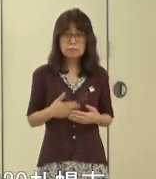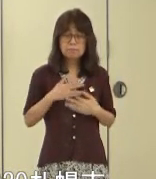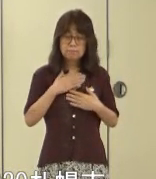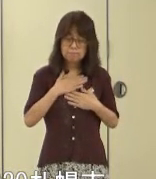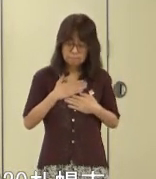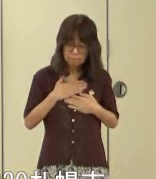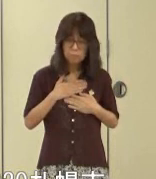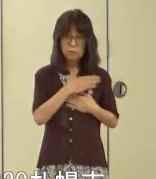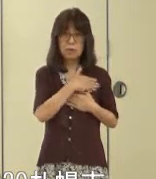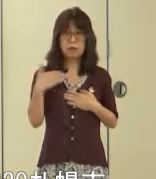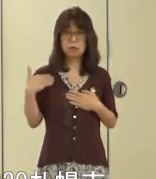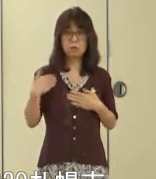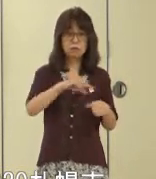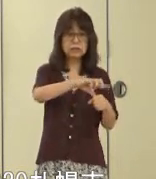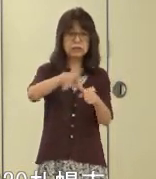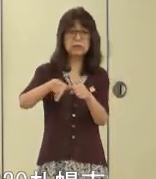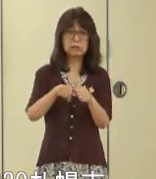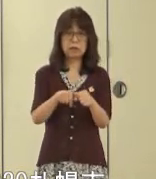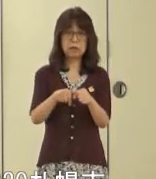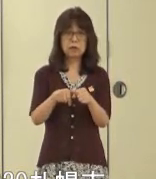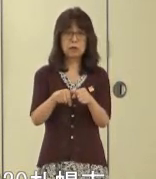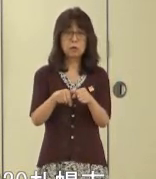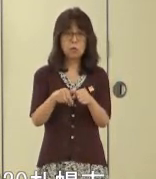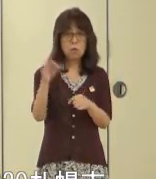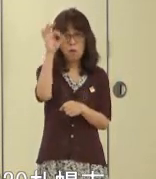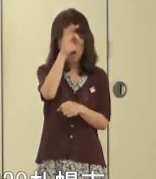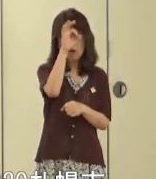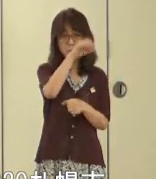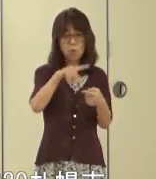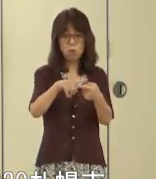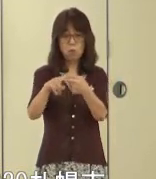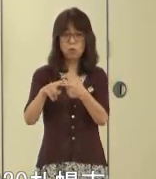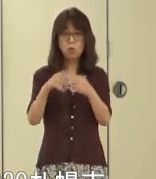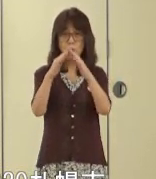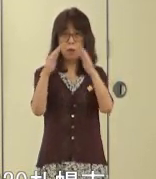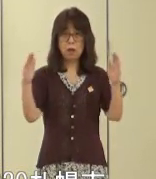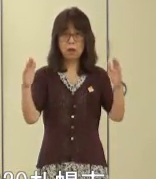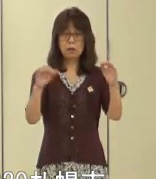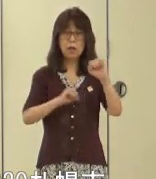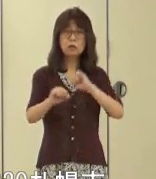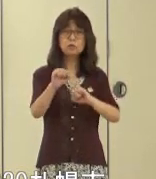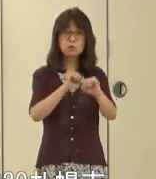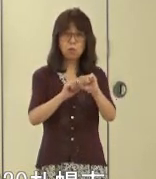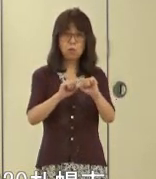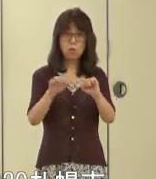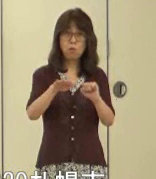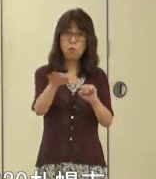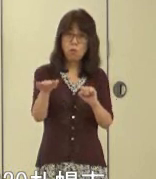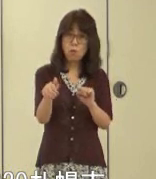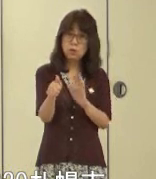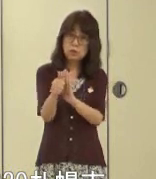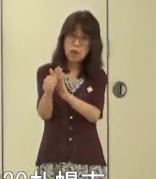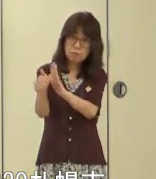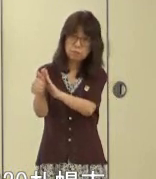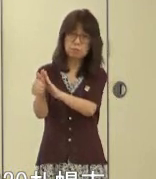るということを観光協会の活動などを支援をしながらですね、札幌市とし